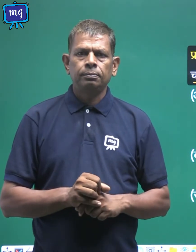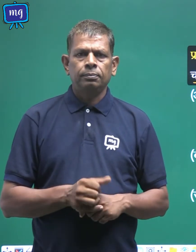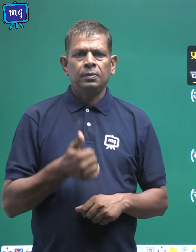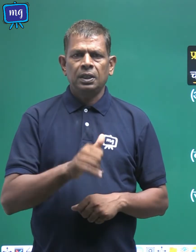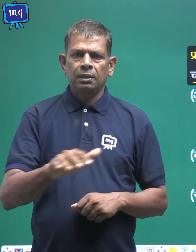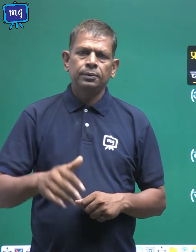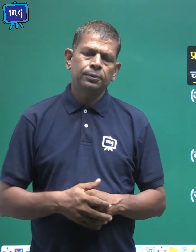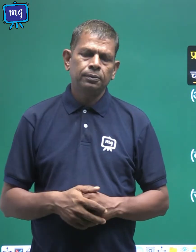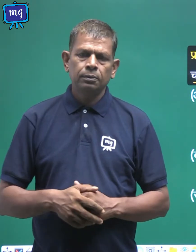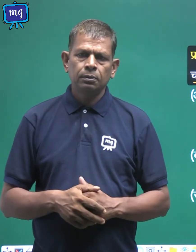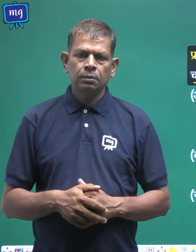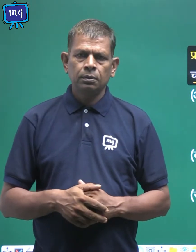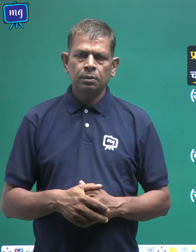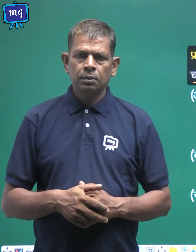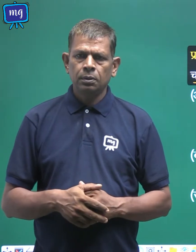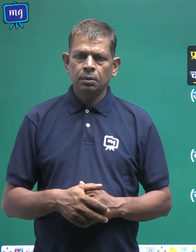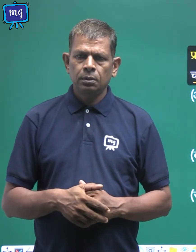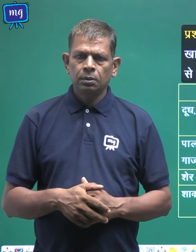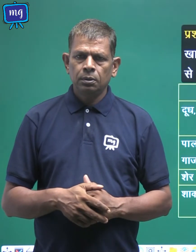ठीक है बच्चों।